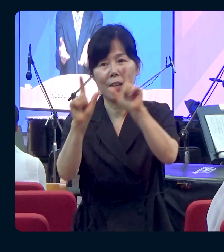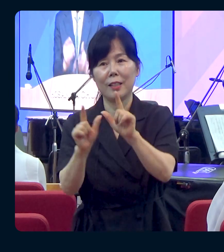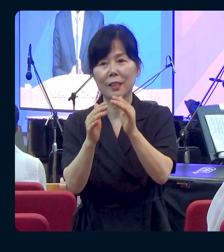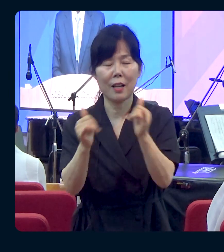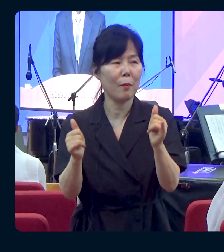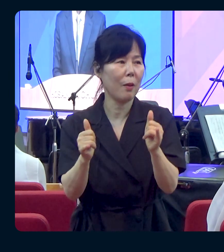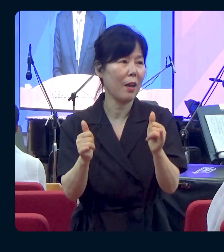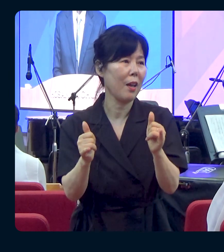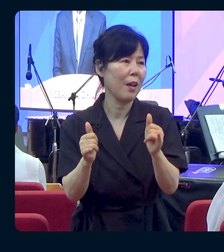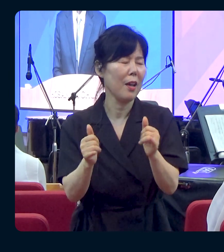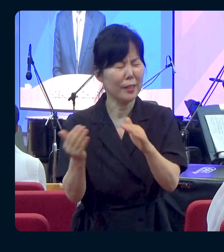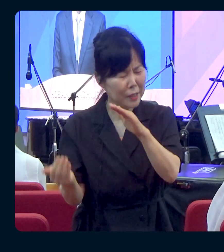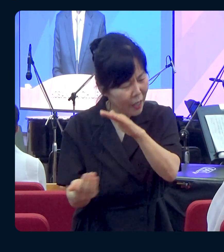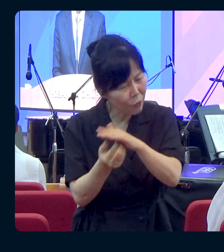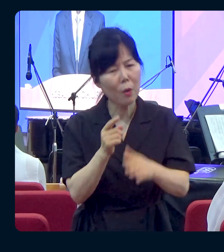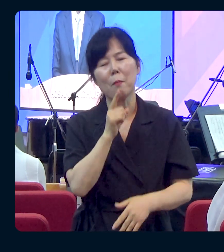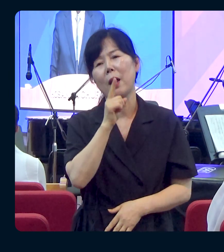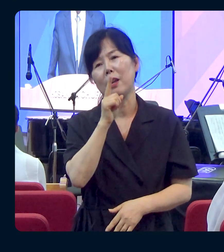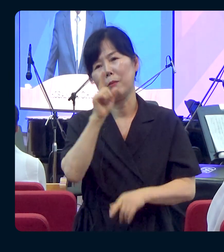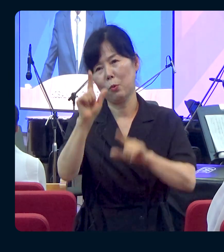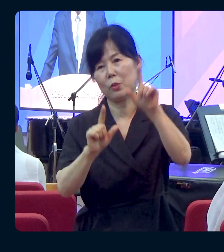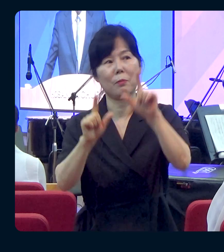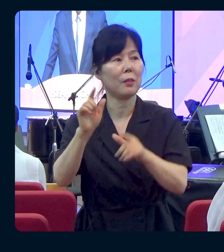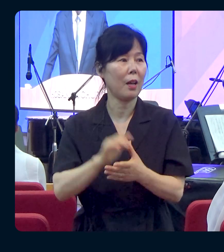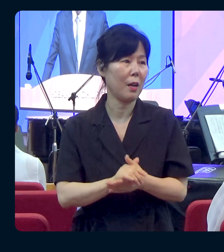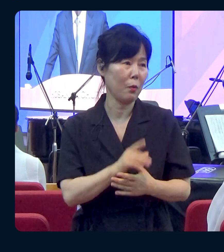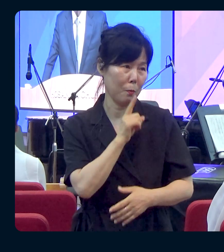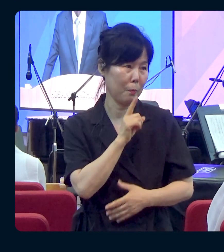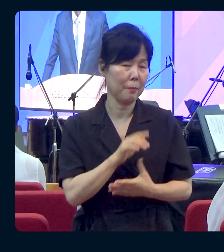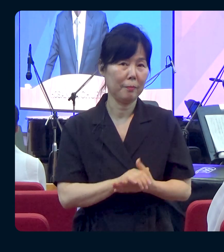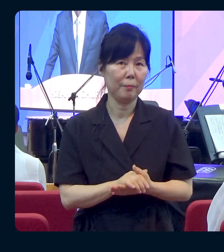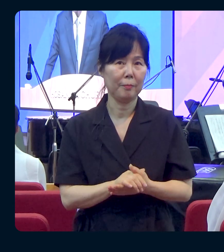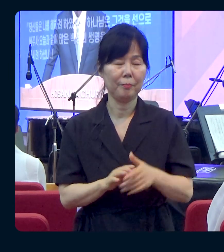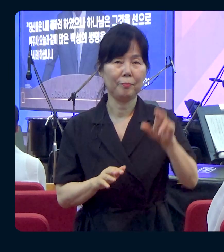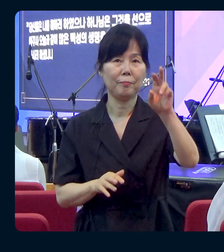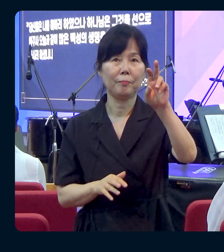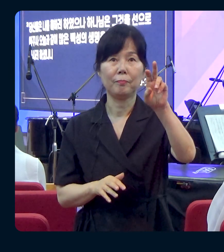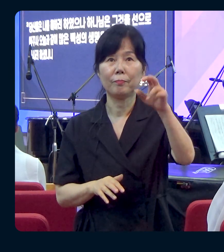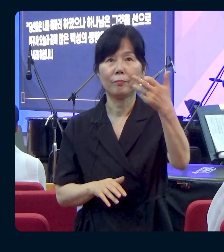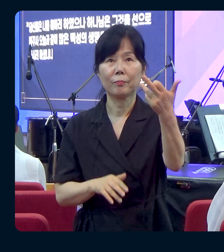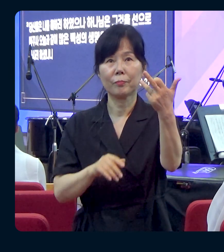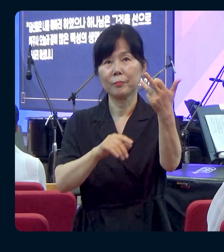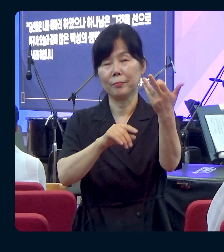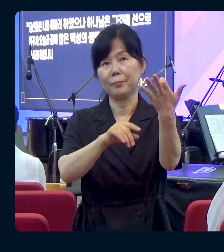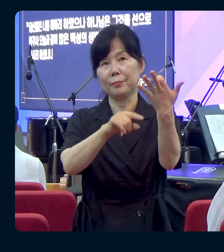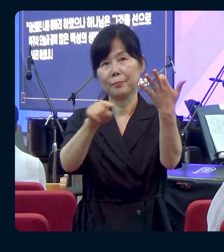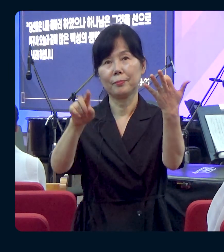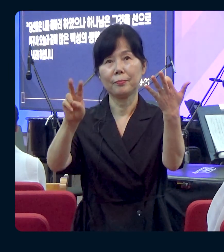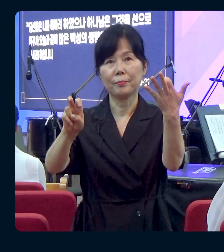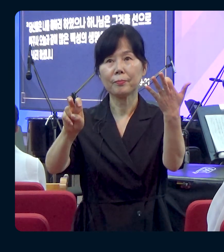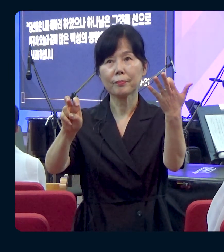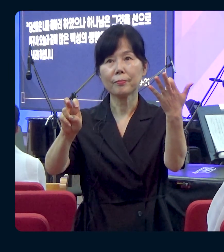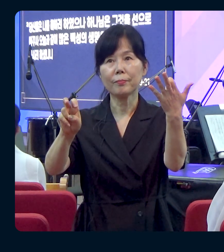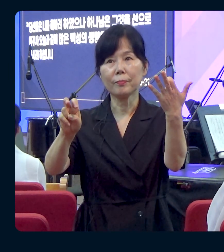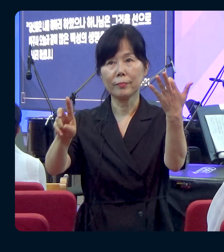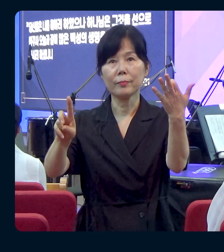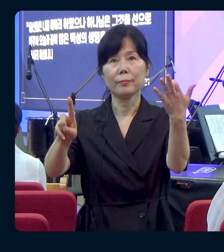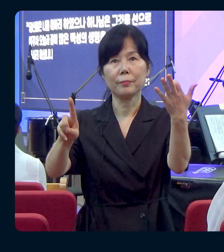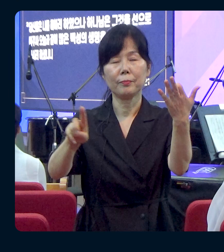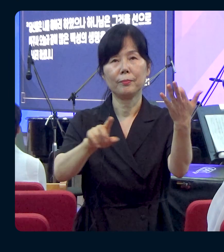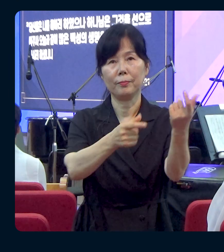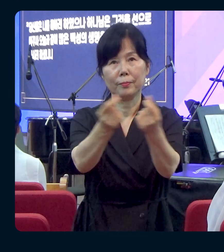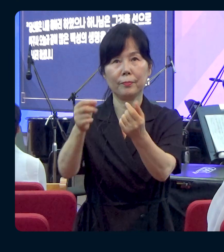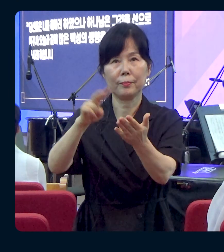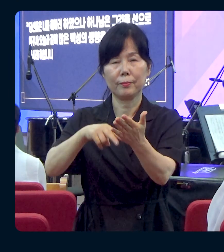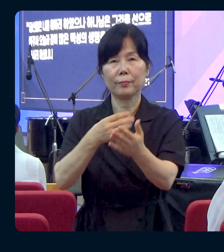삶을 살아가는 사람의 가장 아름다운 모습이 이때 나타난다는 것이죠. 우리 19절로 21절 말씀을 함께